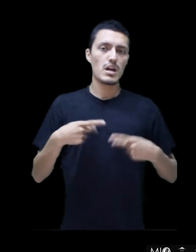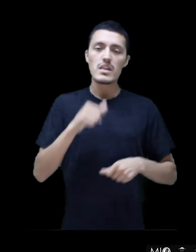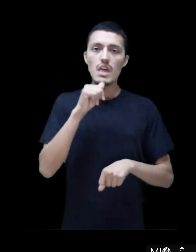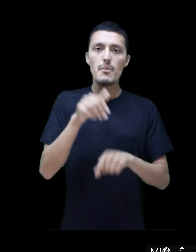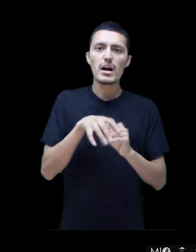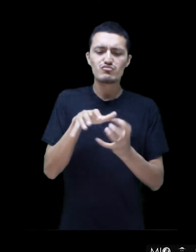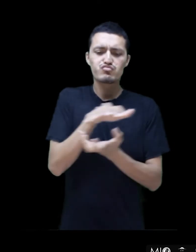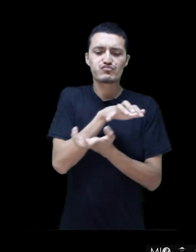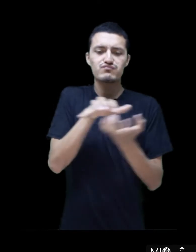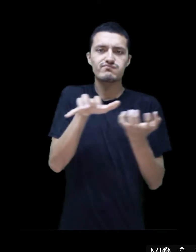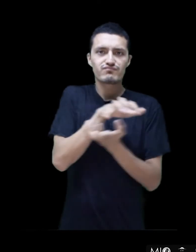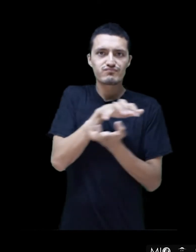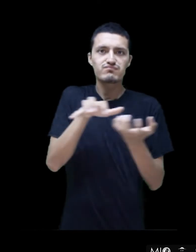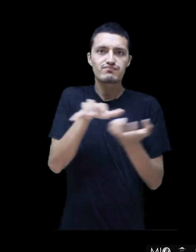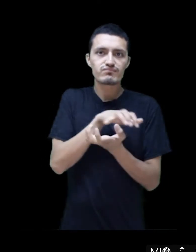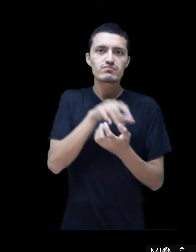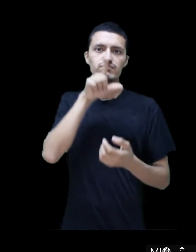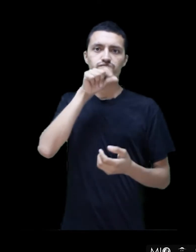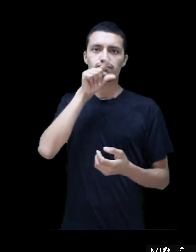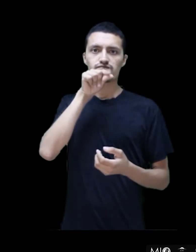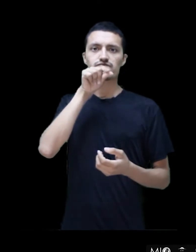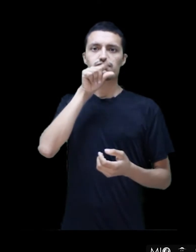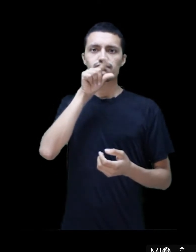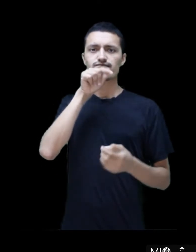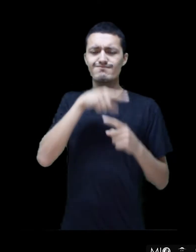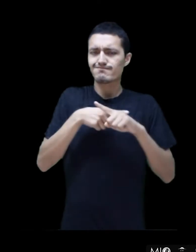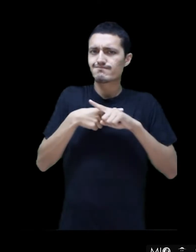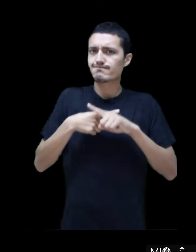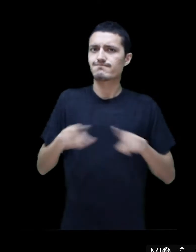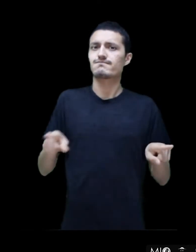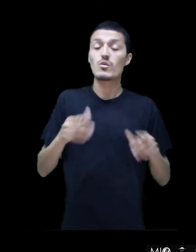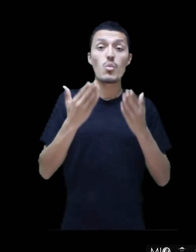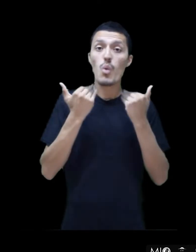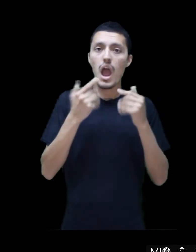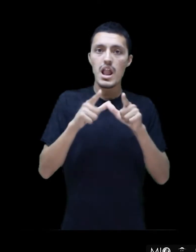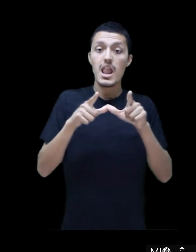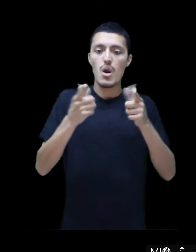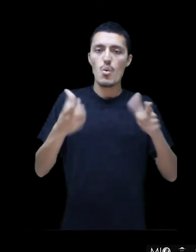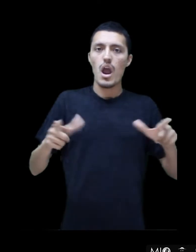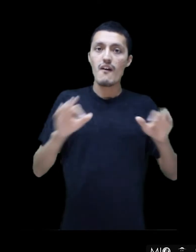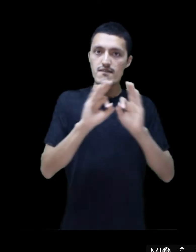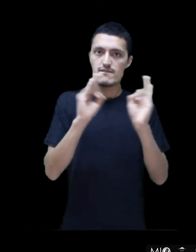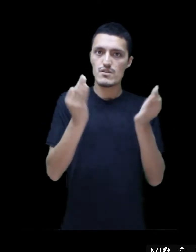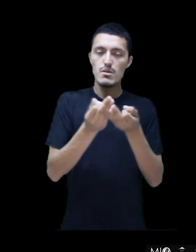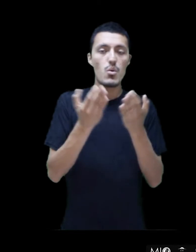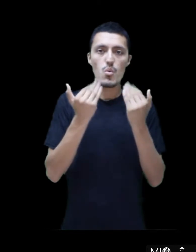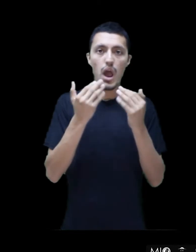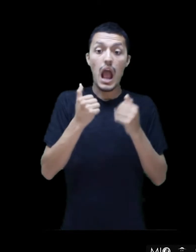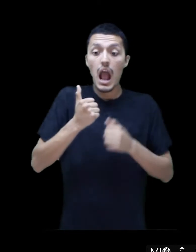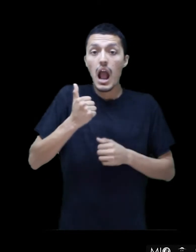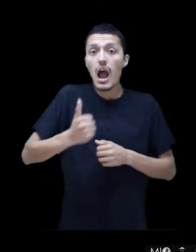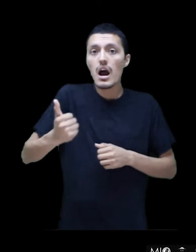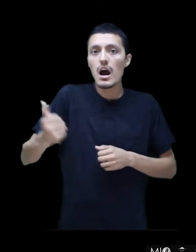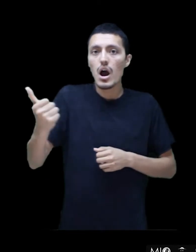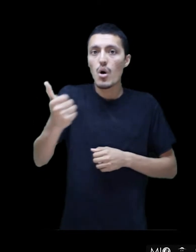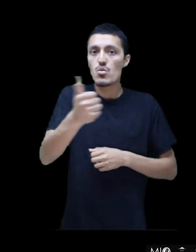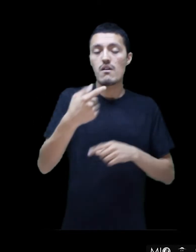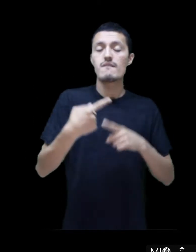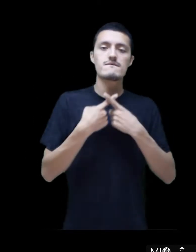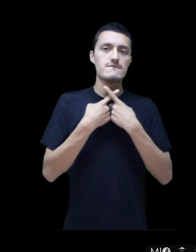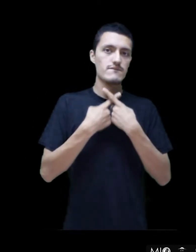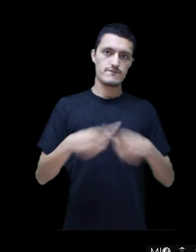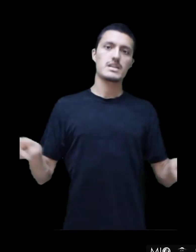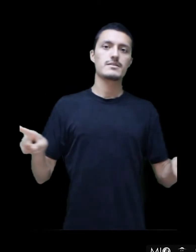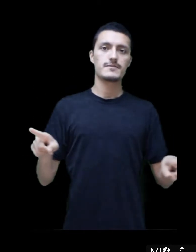chillaron, cacarearon y graznaron. No se manifestó ninguna forma de lenguaje. Hablaron cada uno de